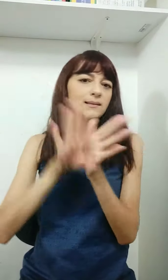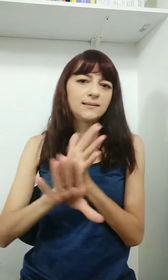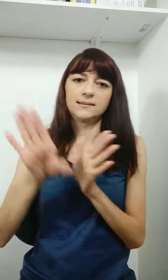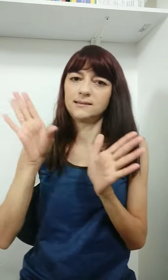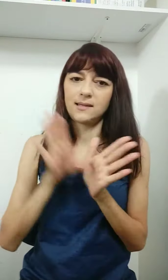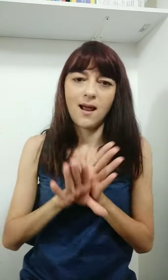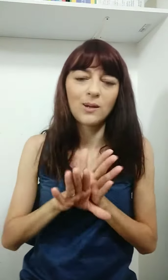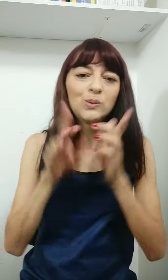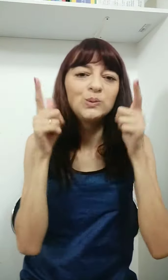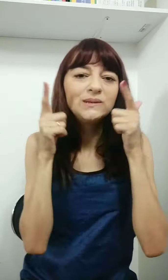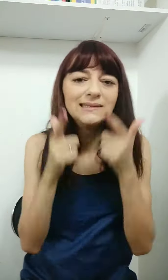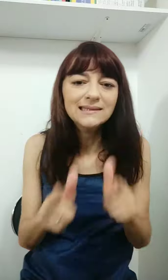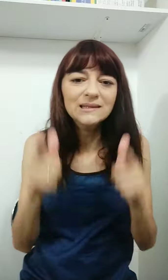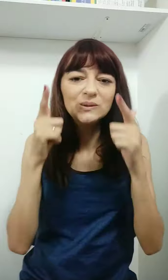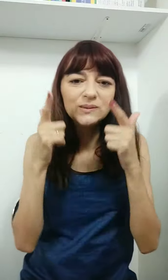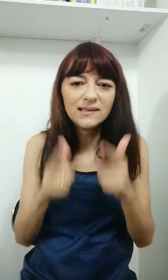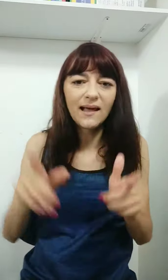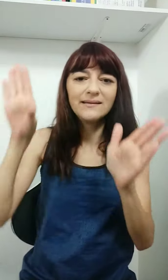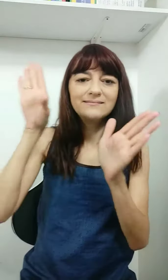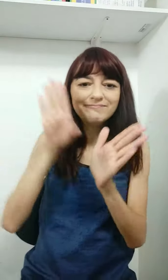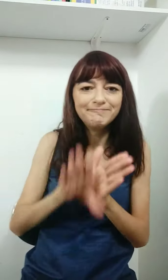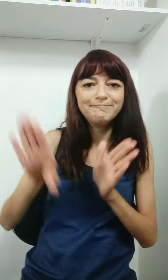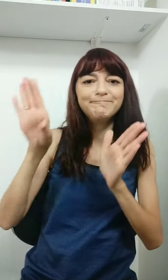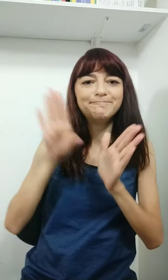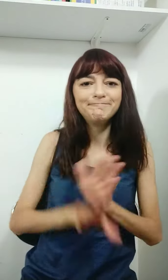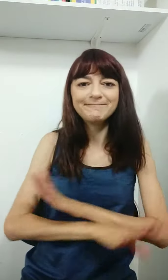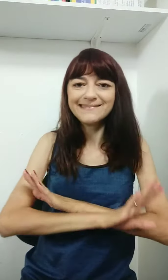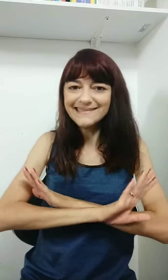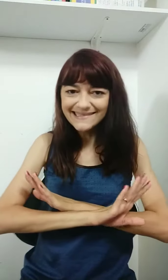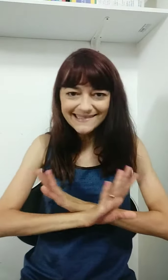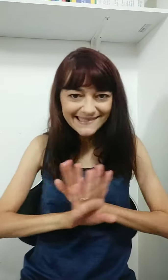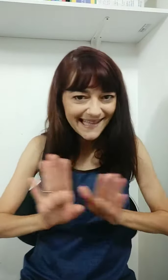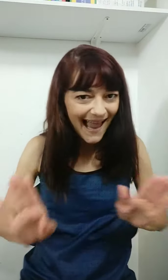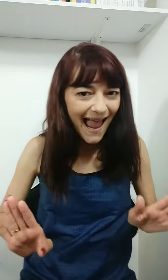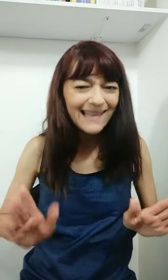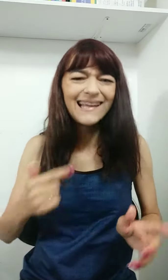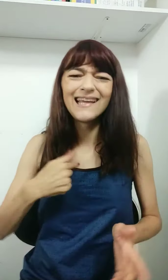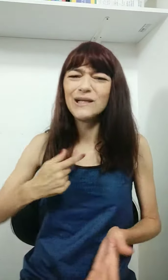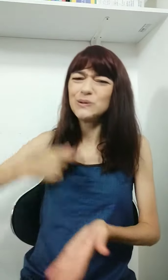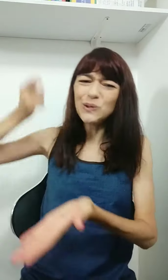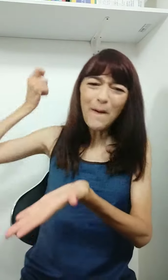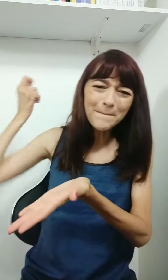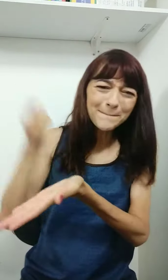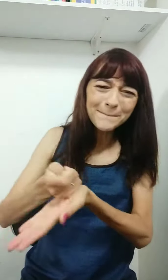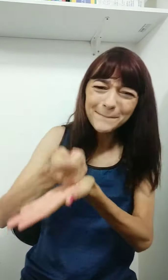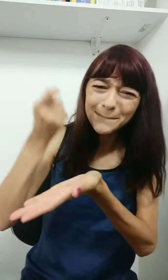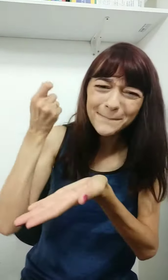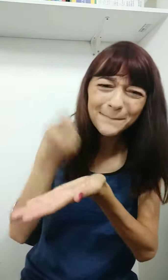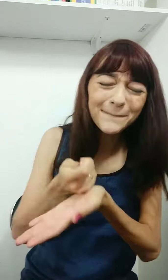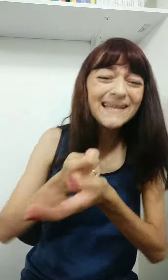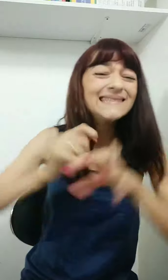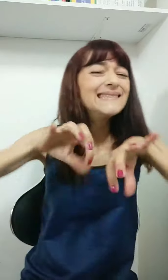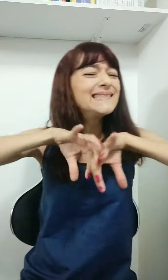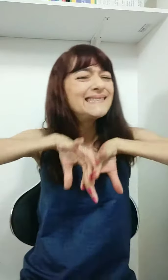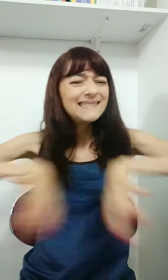sabe que aqui não tem português sinalizado, tá? A tradução sempre vai ser para a língua portuguesa, tá? E eu sempre